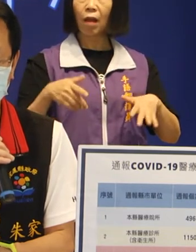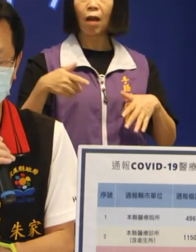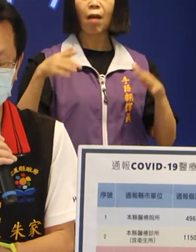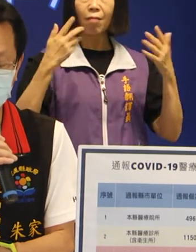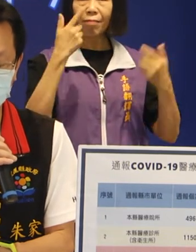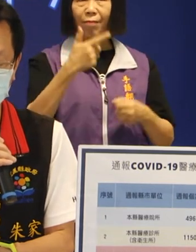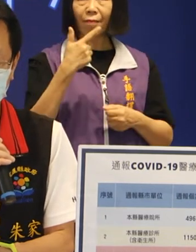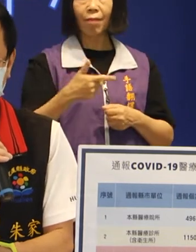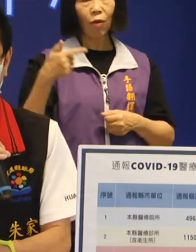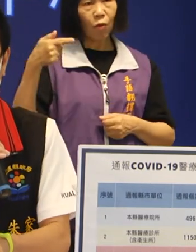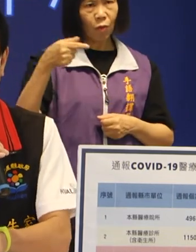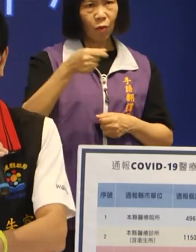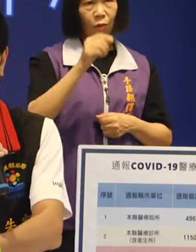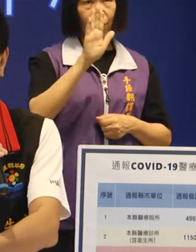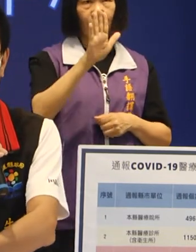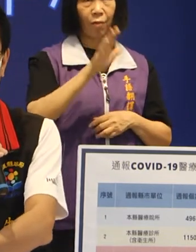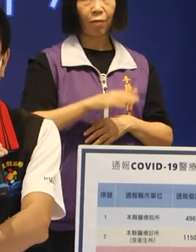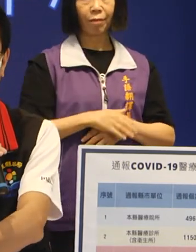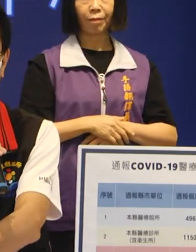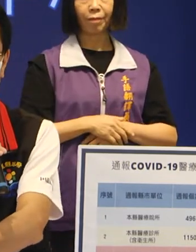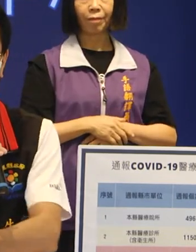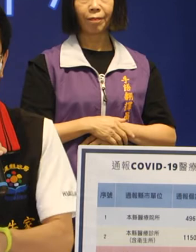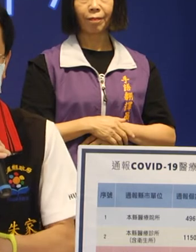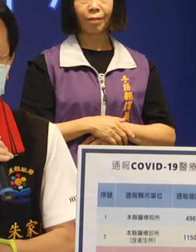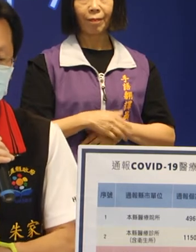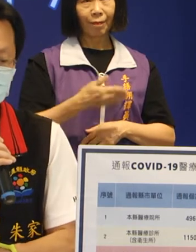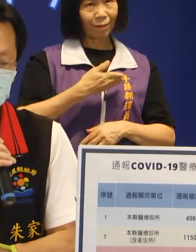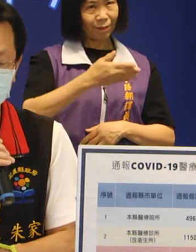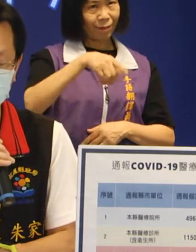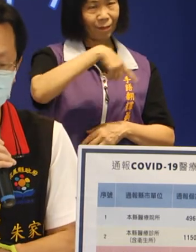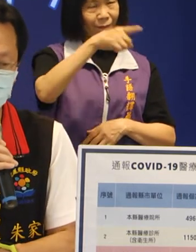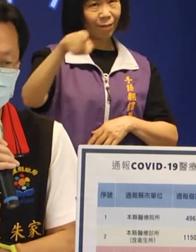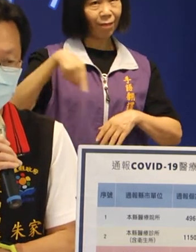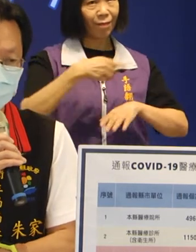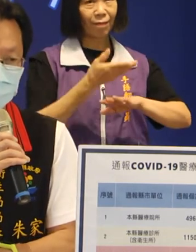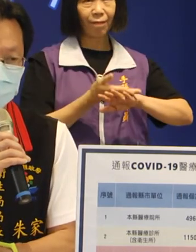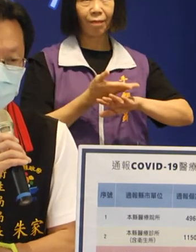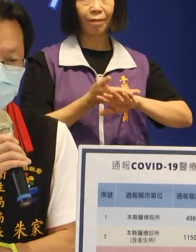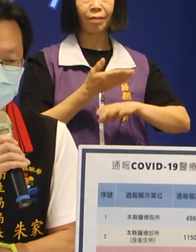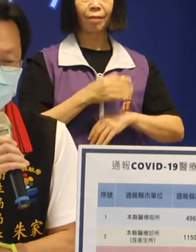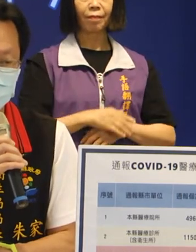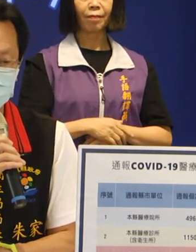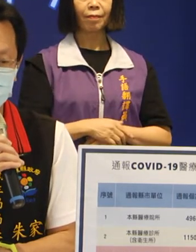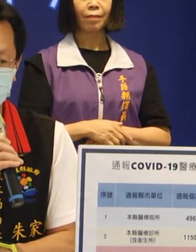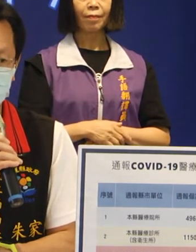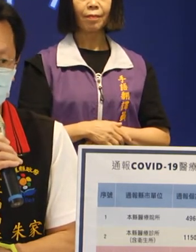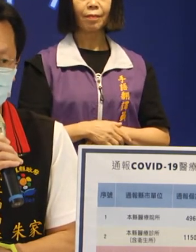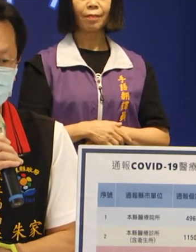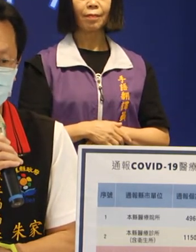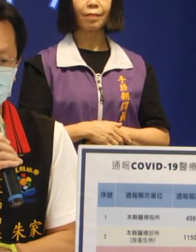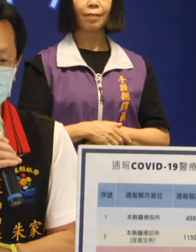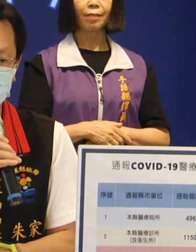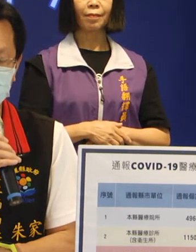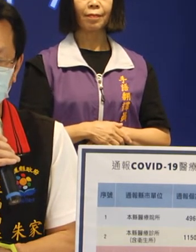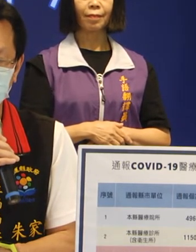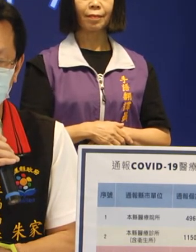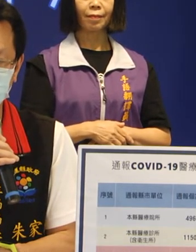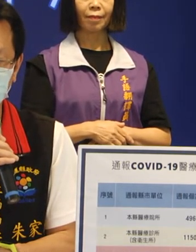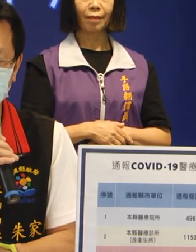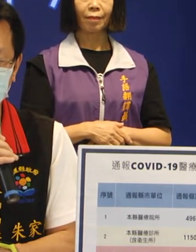降的一个趋势，所以让我们乡亲可以安心。那如果把我们